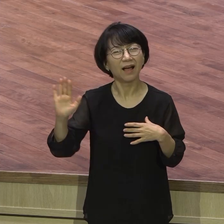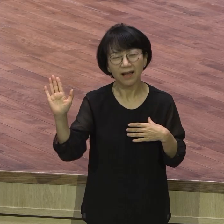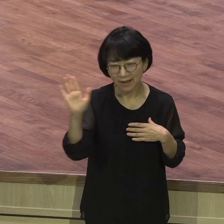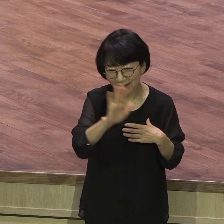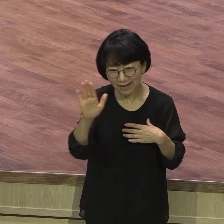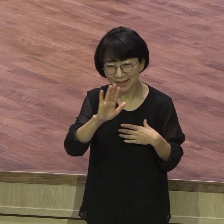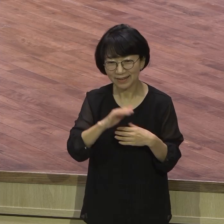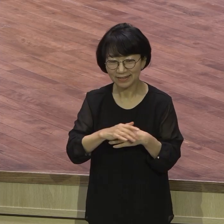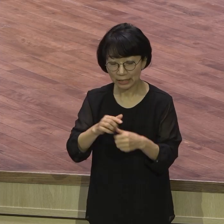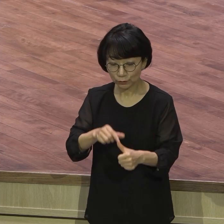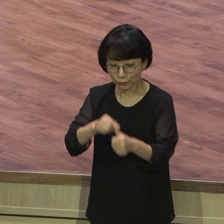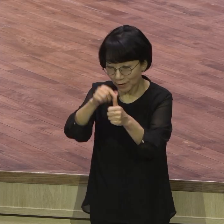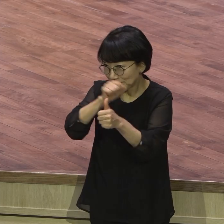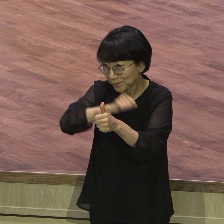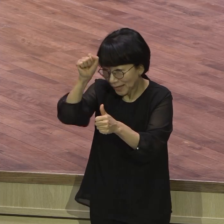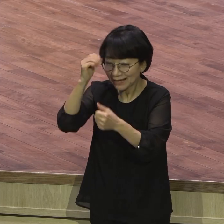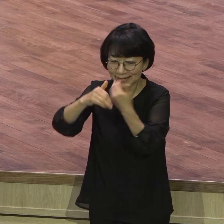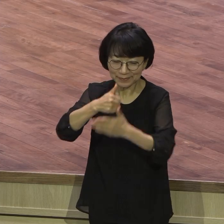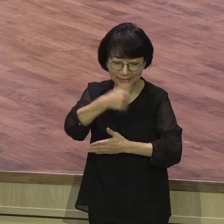영적 공동체예요.